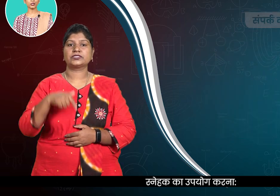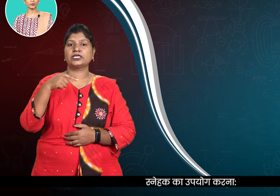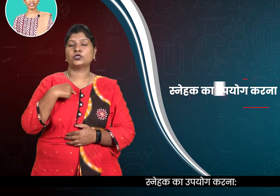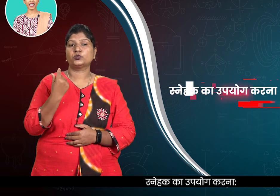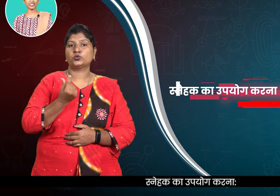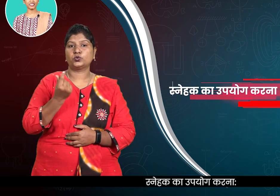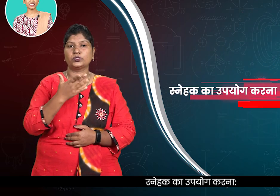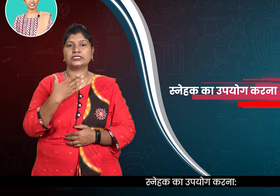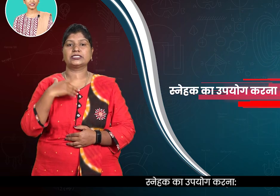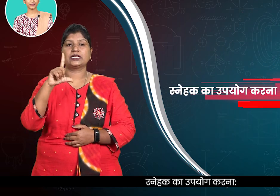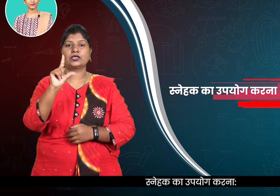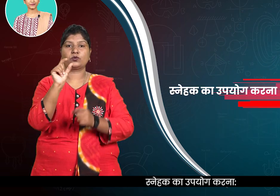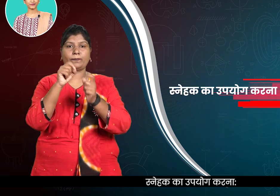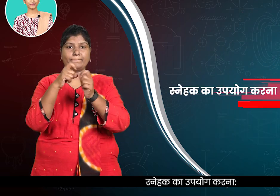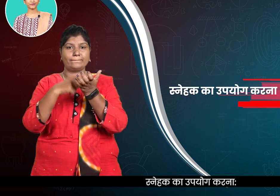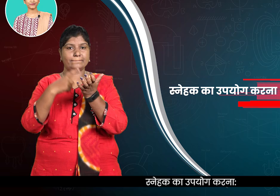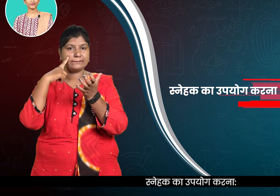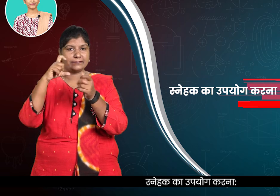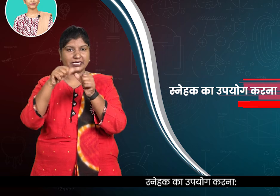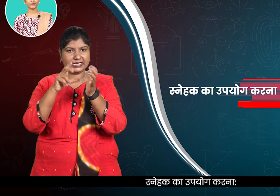लूब्रिकंट्स का इस्तिमाल